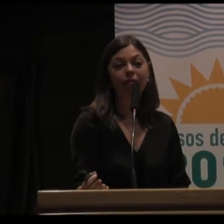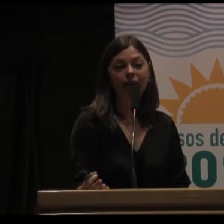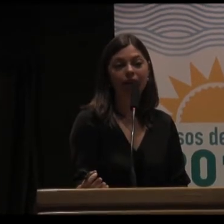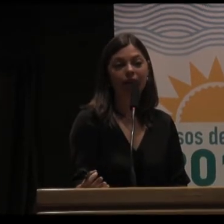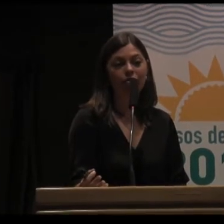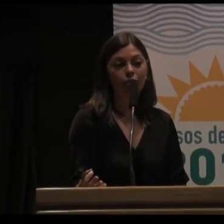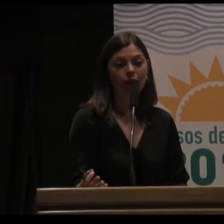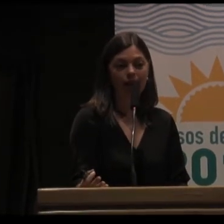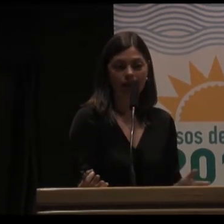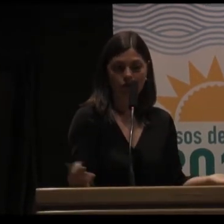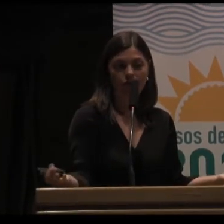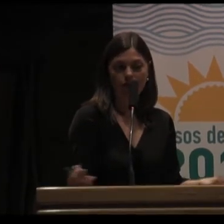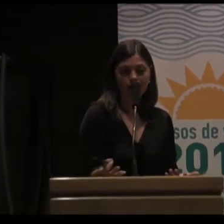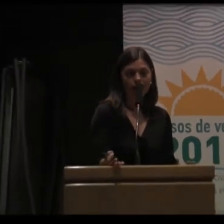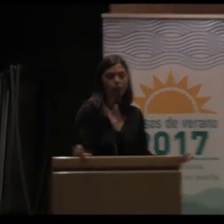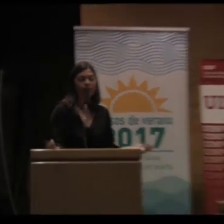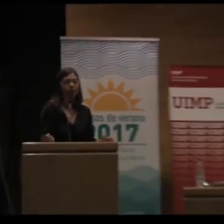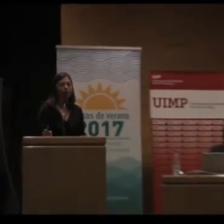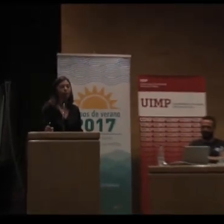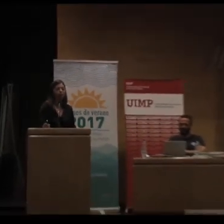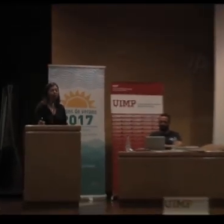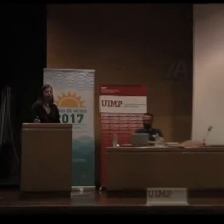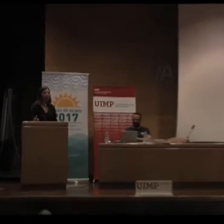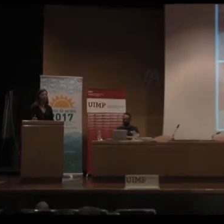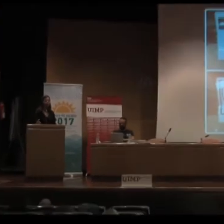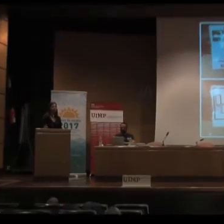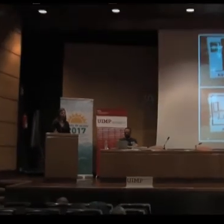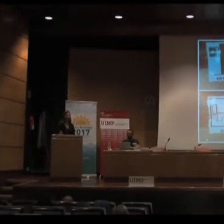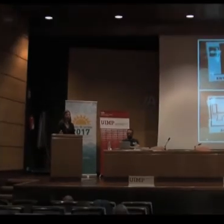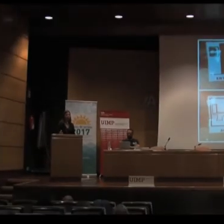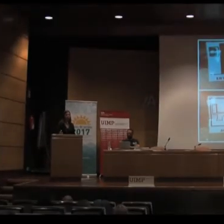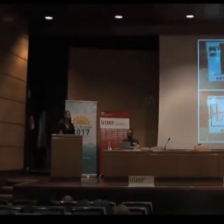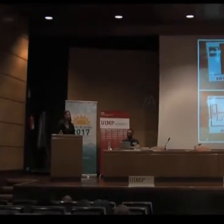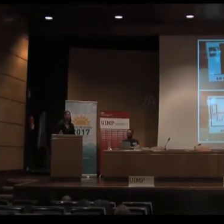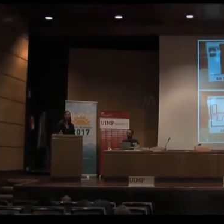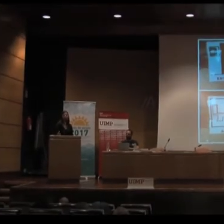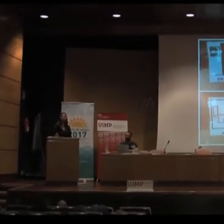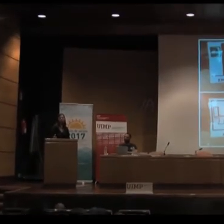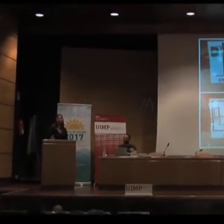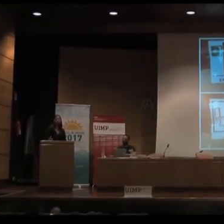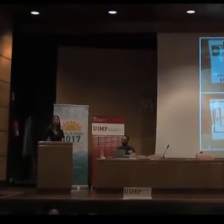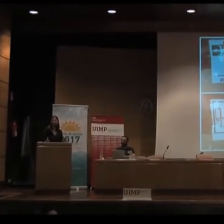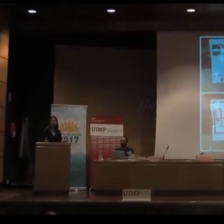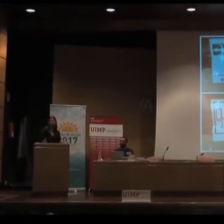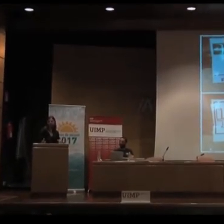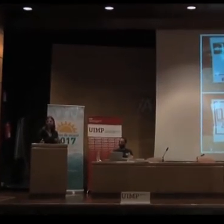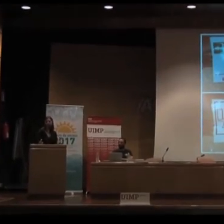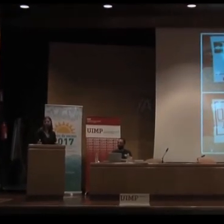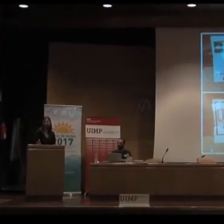accesible esos lugares, que son lugares que frecuenta la gente joven y no tan joven, y hacerlo accesible mediante los